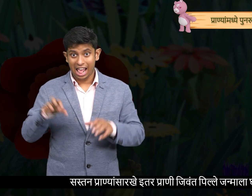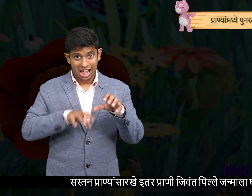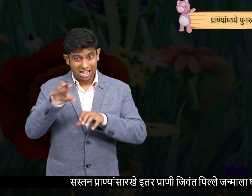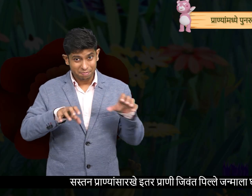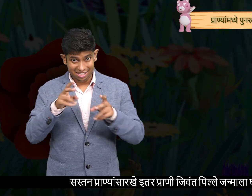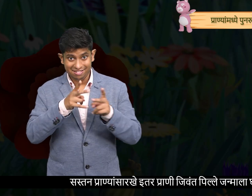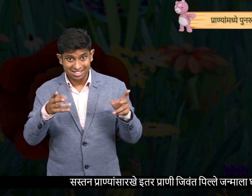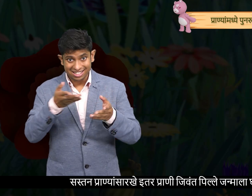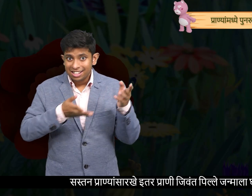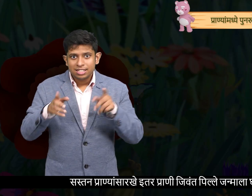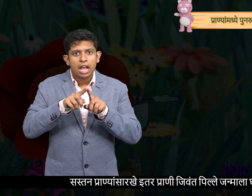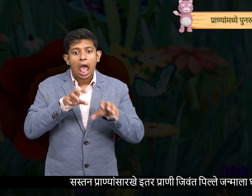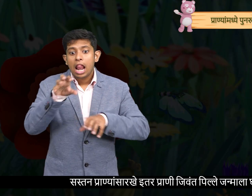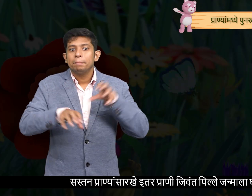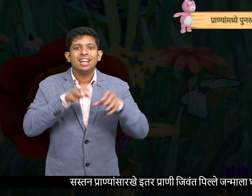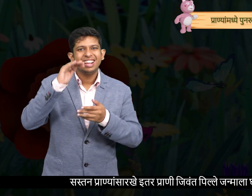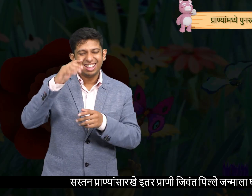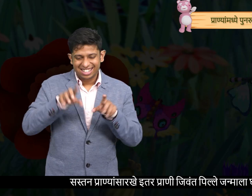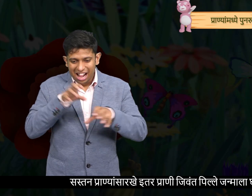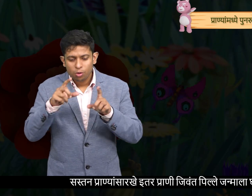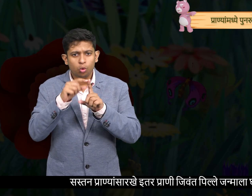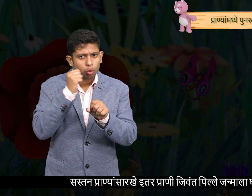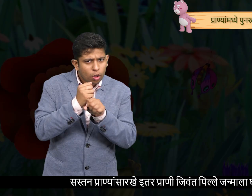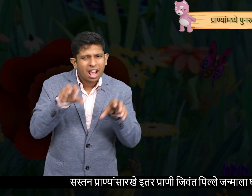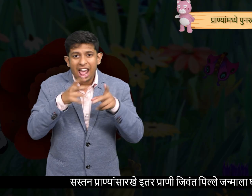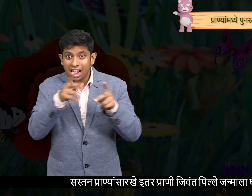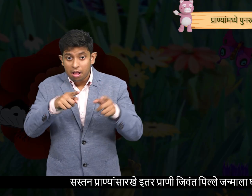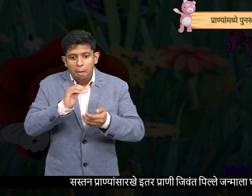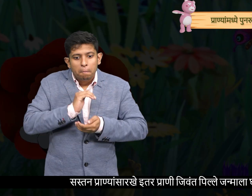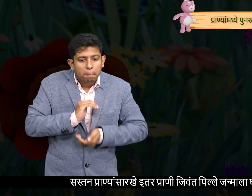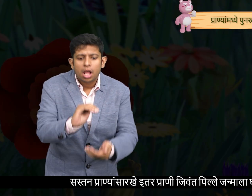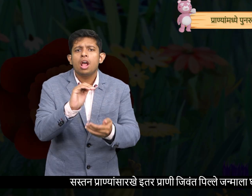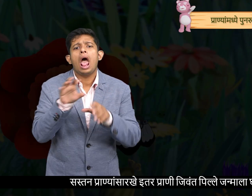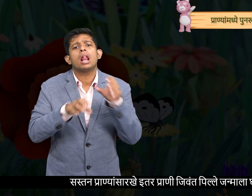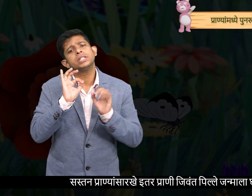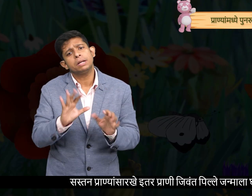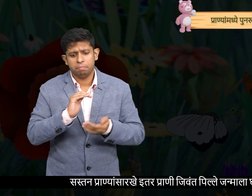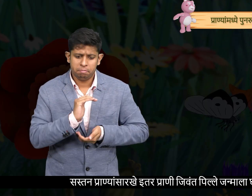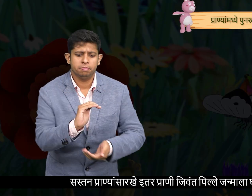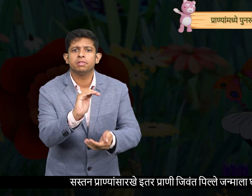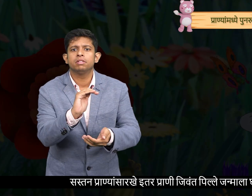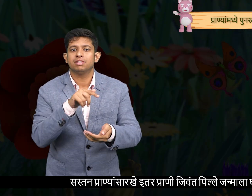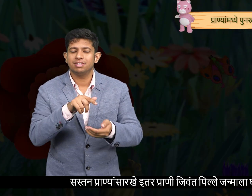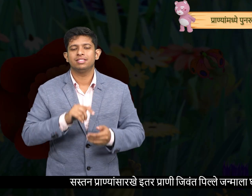सस्तन प्राण्यांसारखे इतर प्राणी जिवंत पिल्ले जन्माला घालतात.